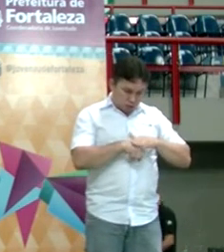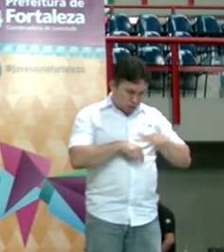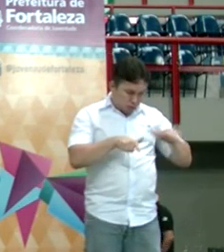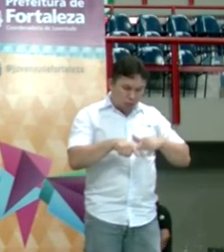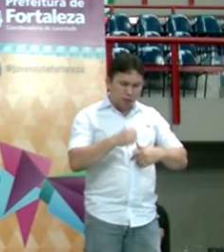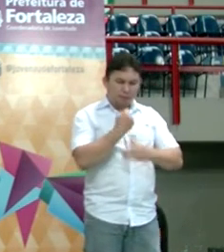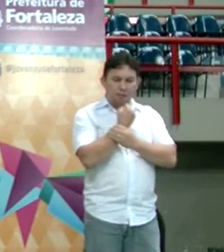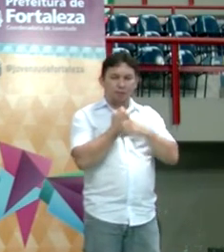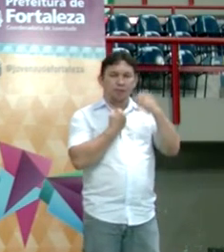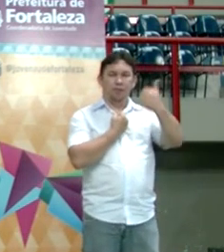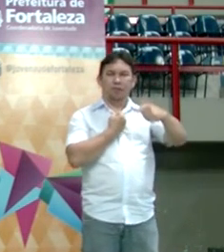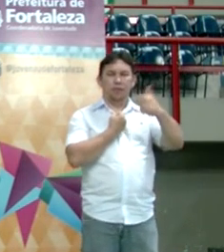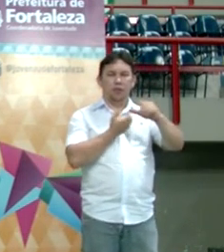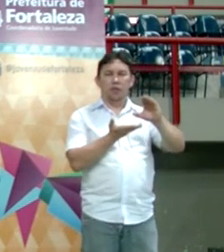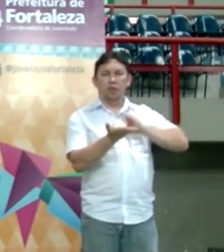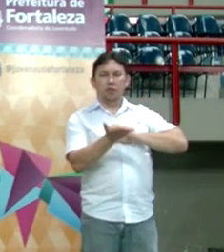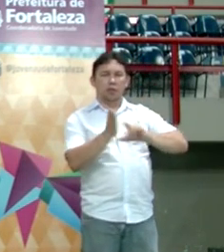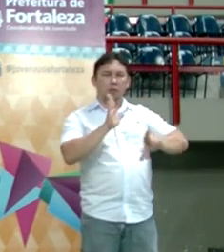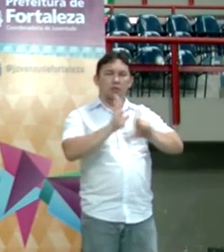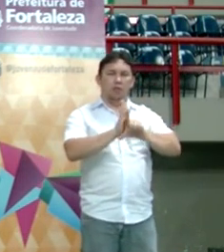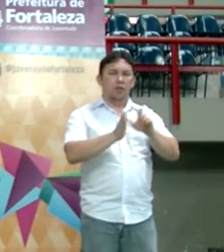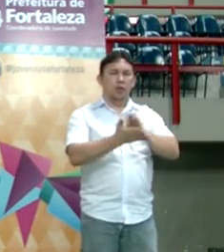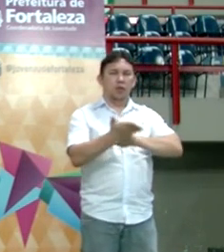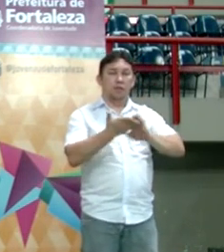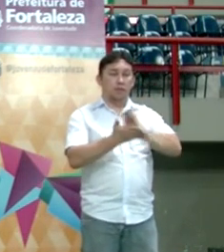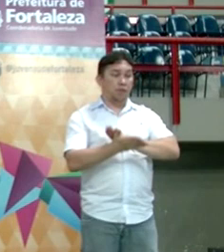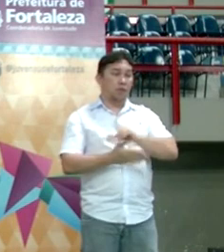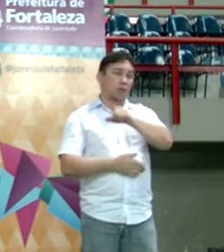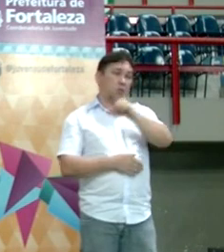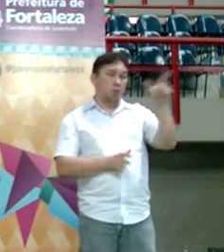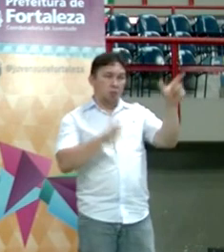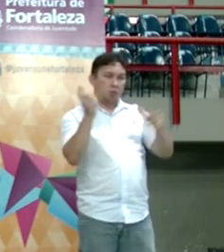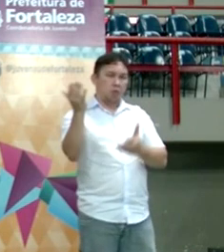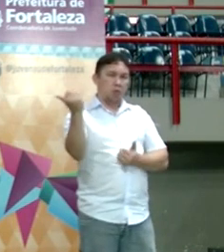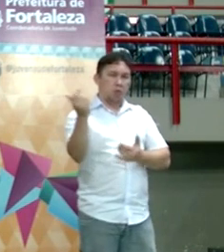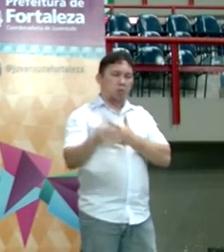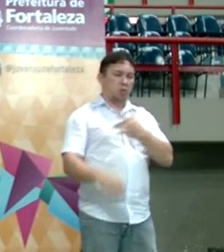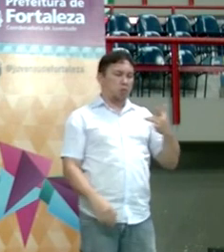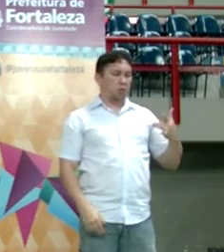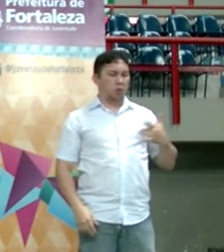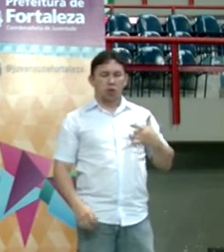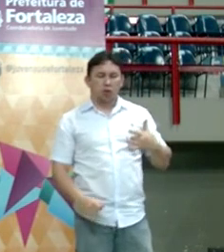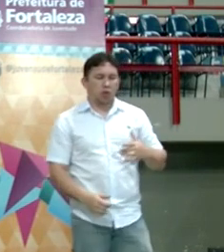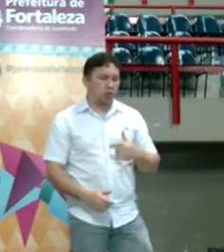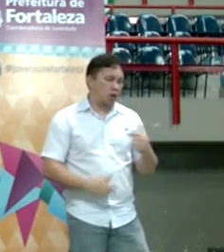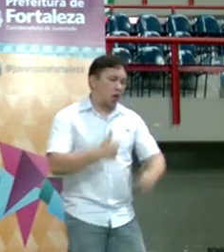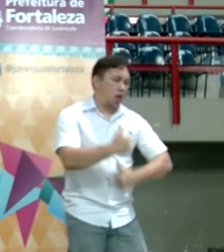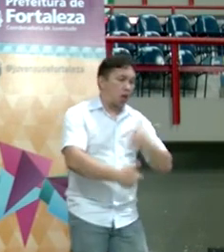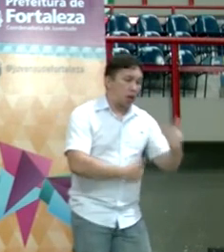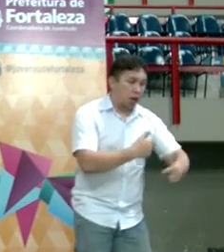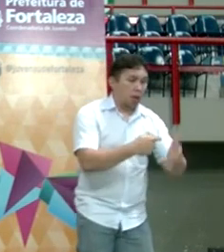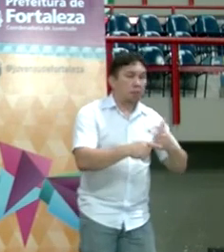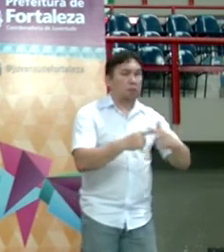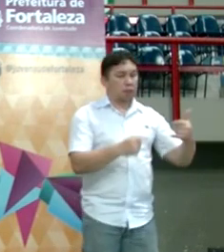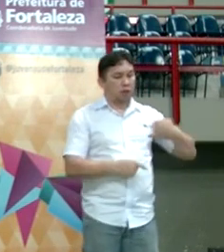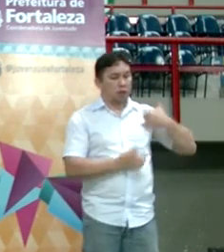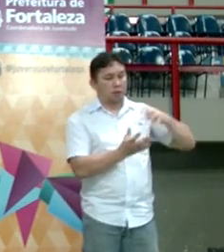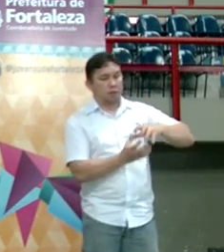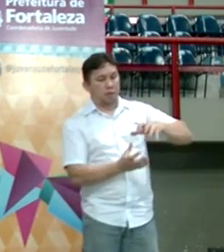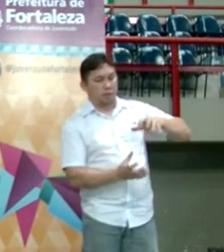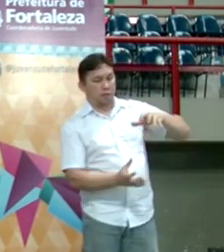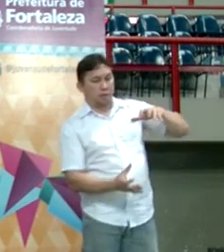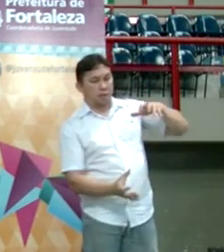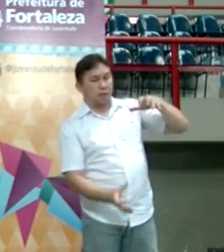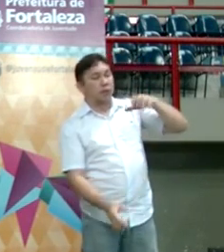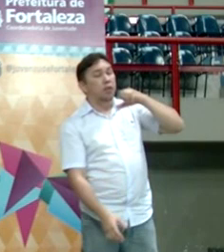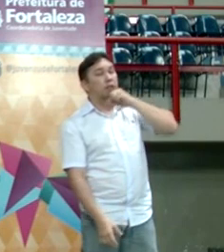Nenhuma. Então quando você é jovem e você tem saúde, você nem pensa nisso. Mas um dia a idade chega para